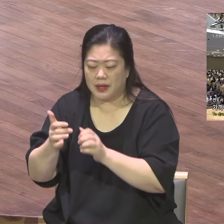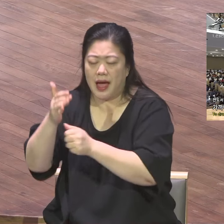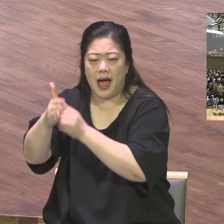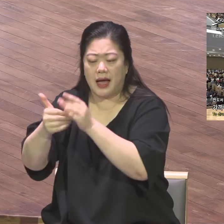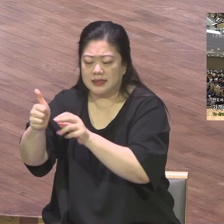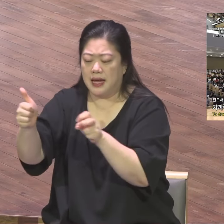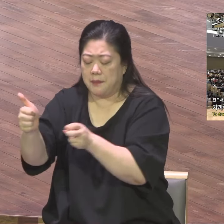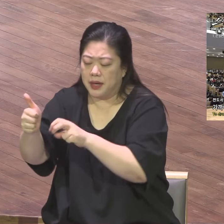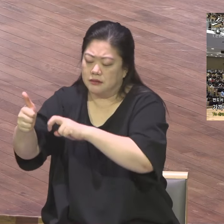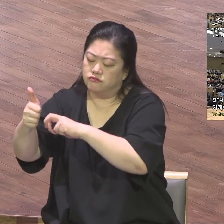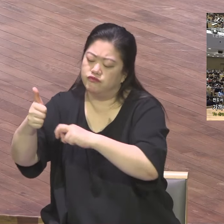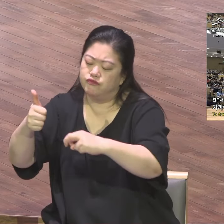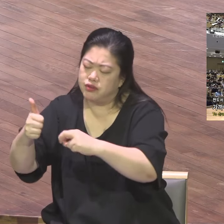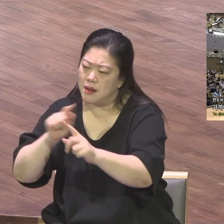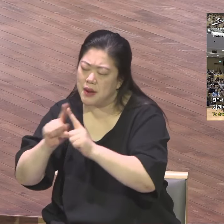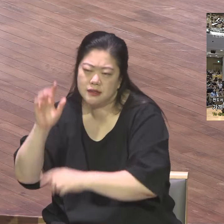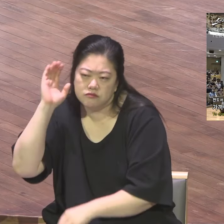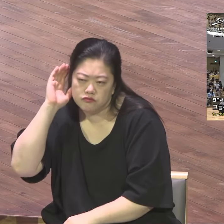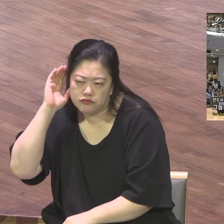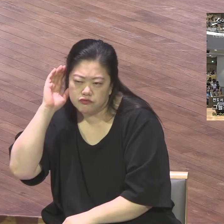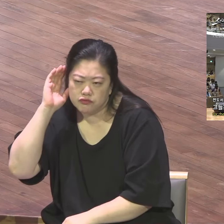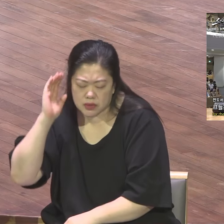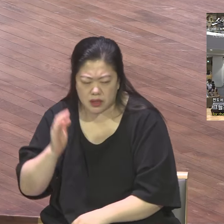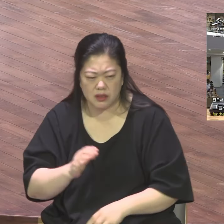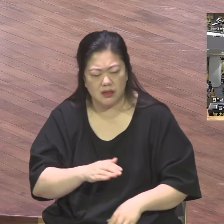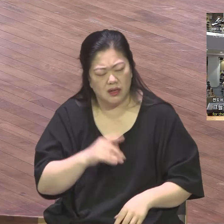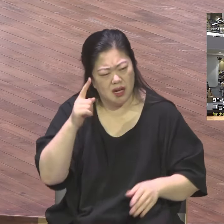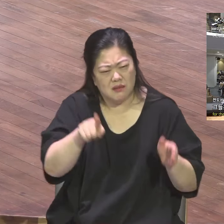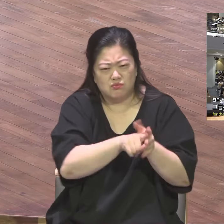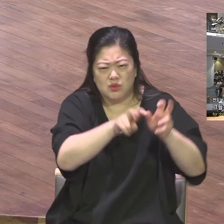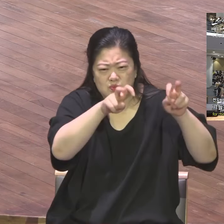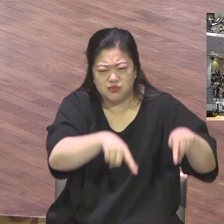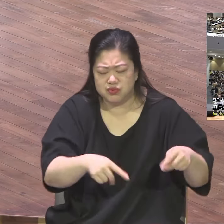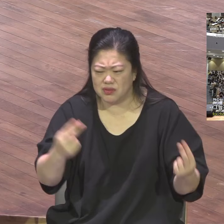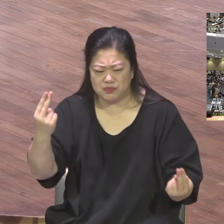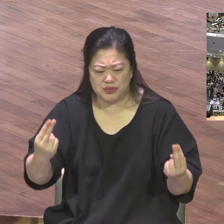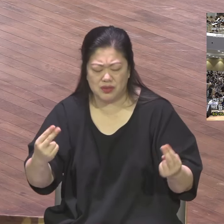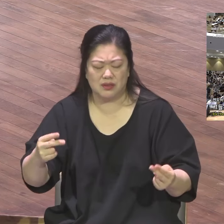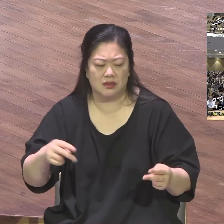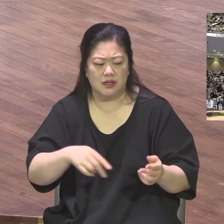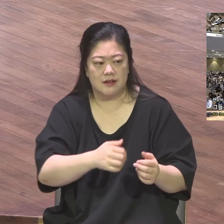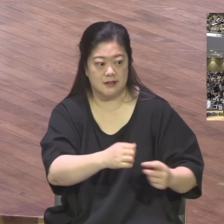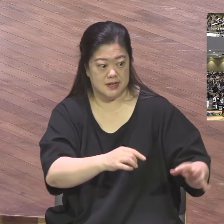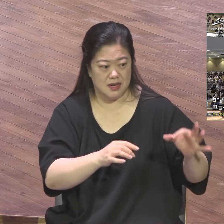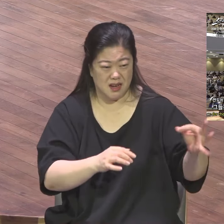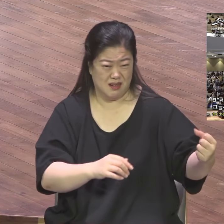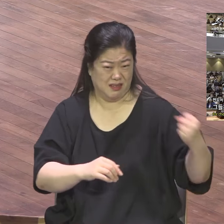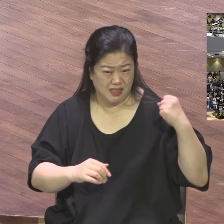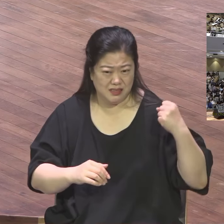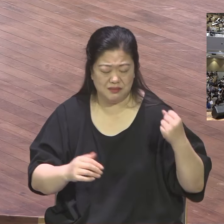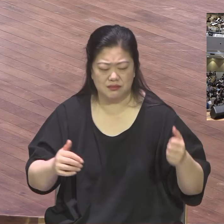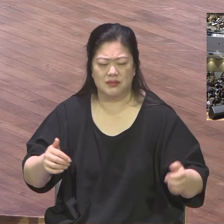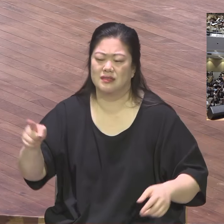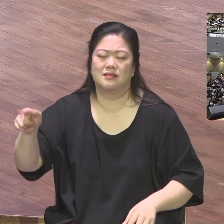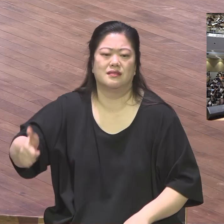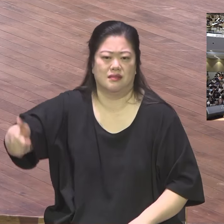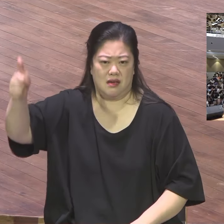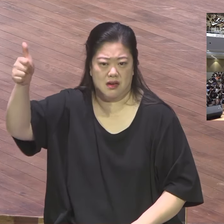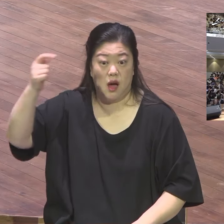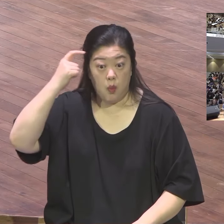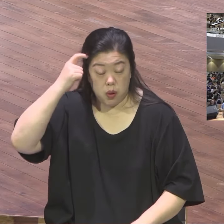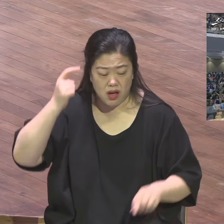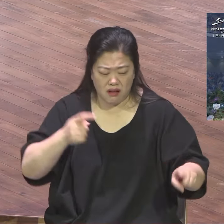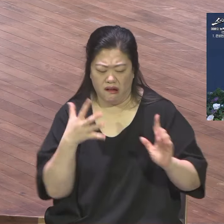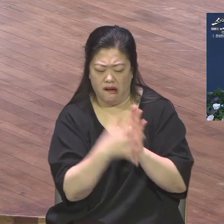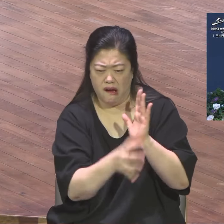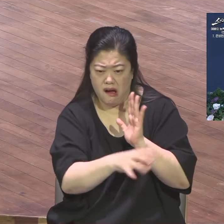것이 우매한 자들이 재물되는 것보다 나으니 그들은 악을 행하면서도 깨닫지 못함이니라.